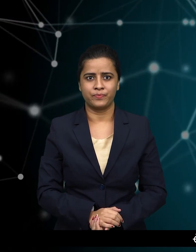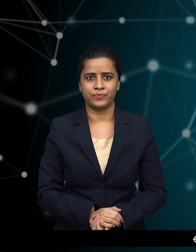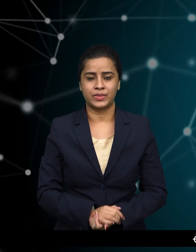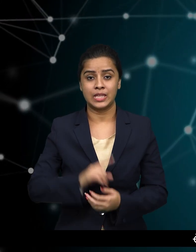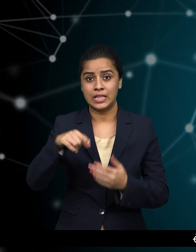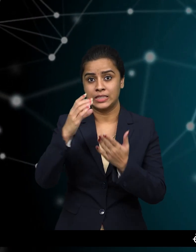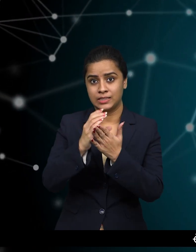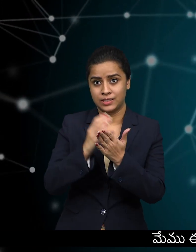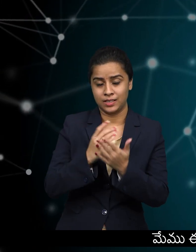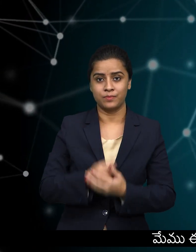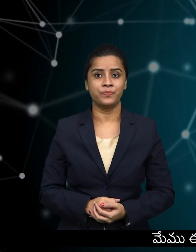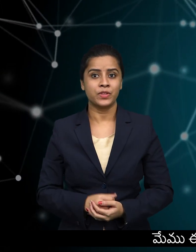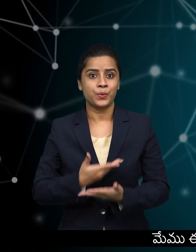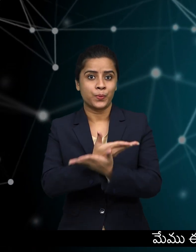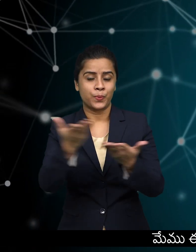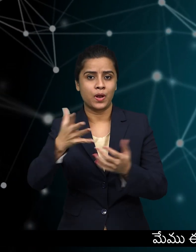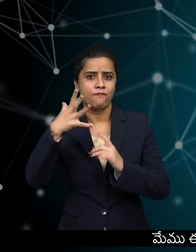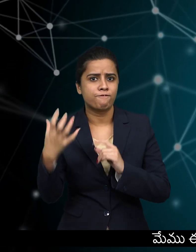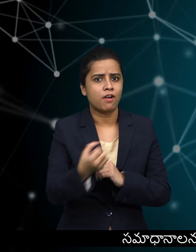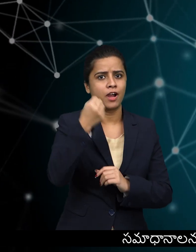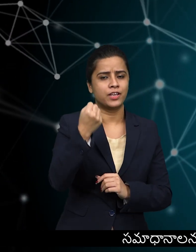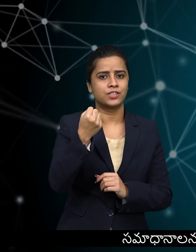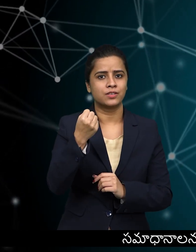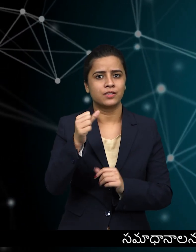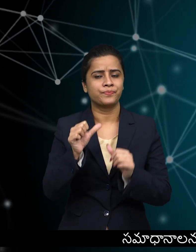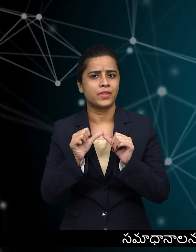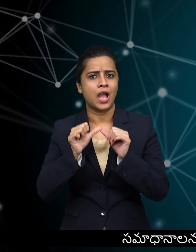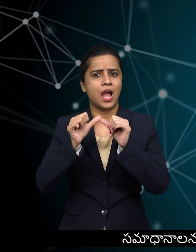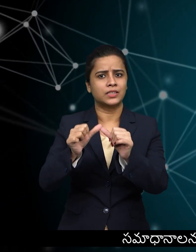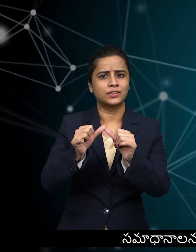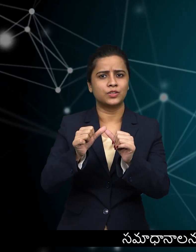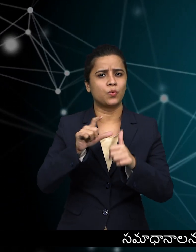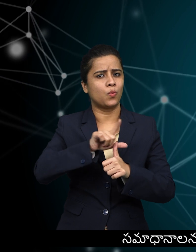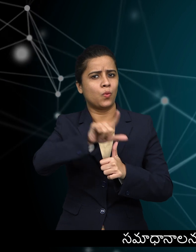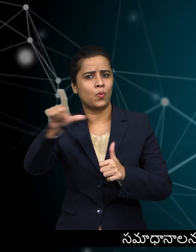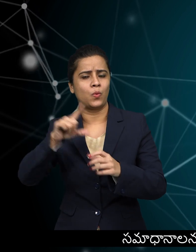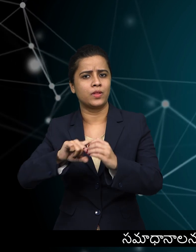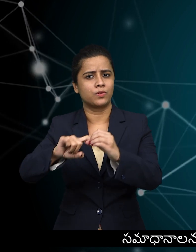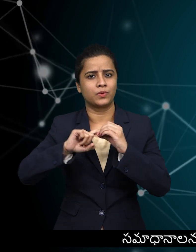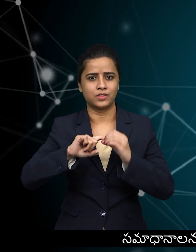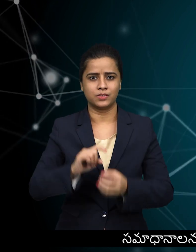ఈ సెషన్లో మేము ఈ ప్రశ్నలన్నిటికీ సమాధానాలను కనుగొనబోతున్నాము.